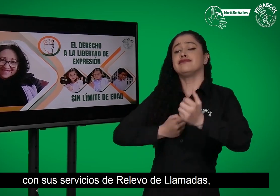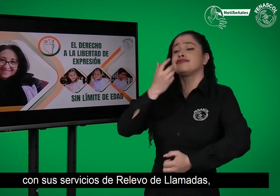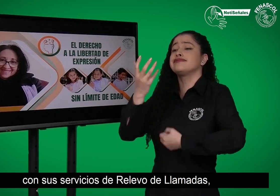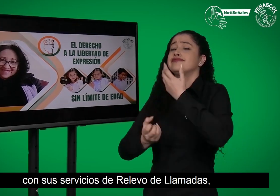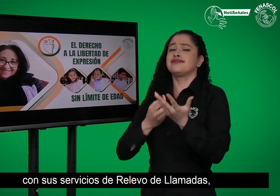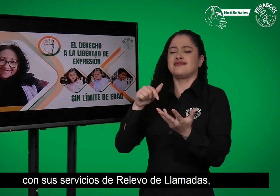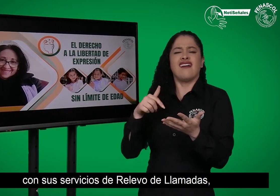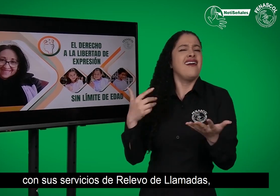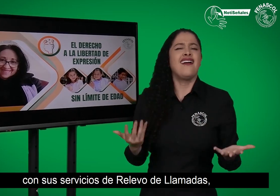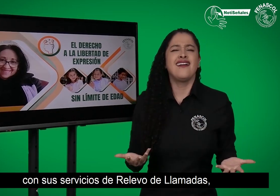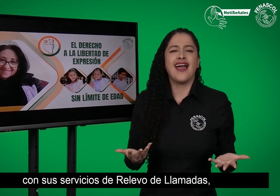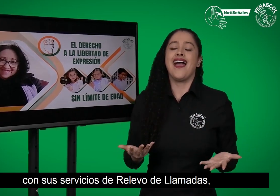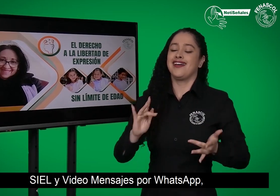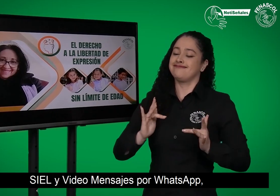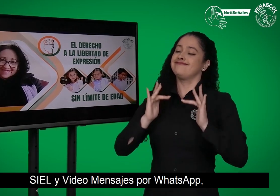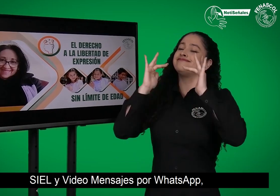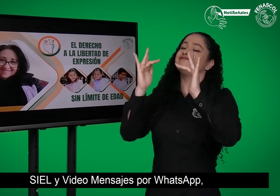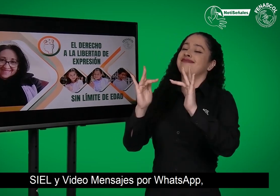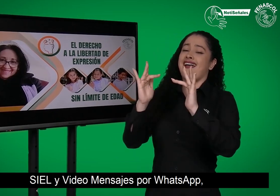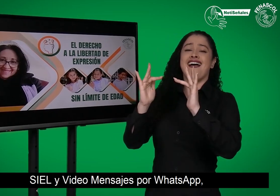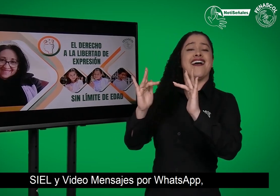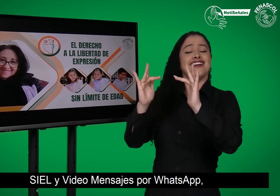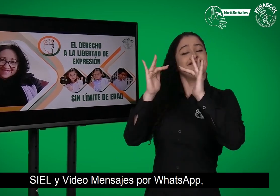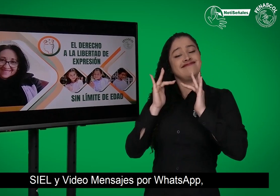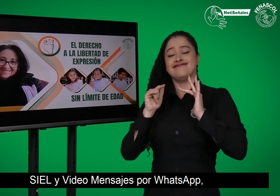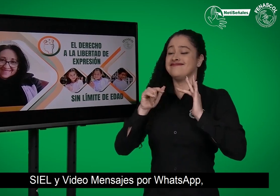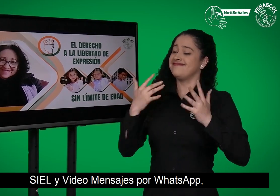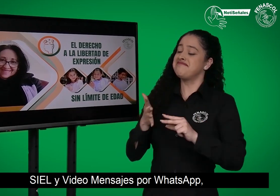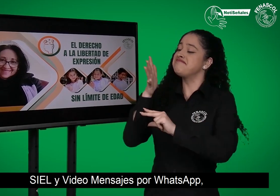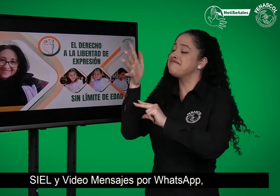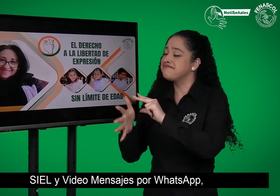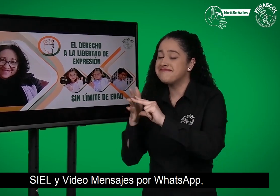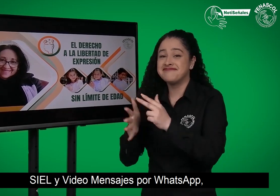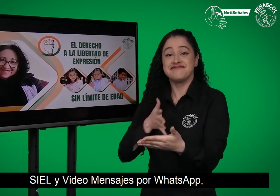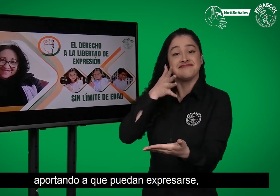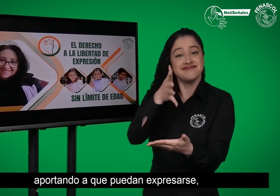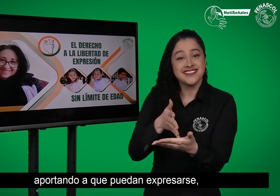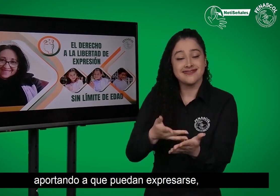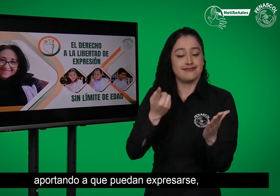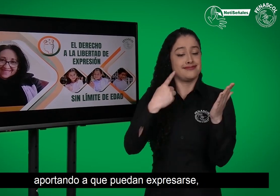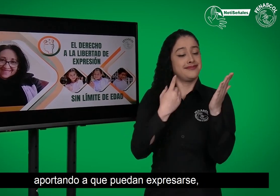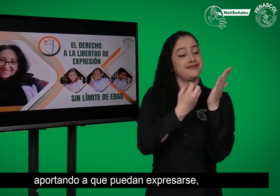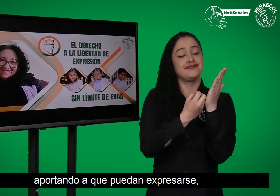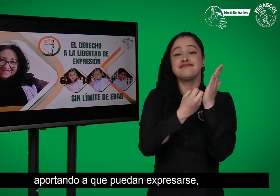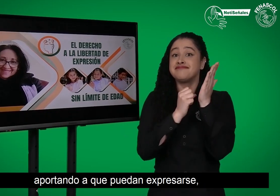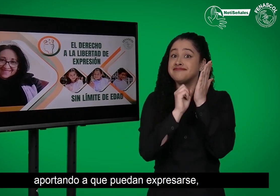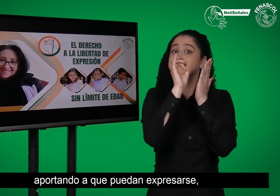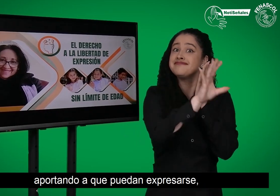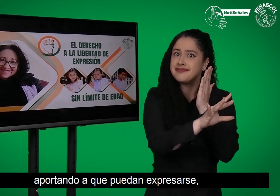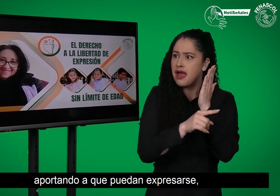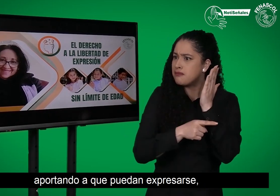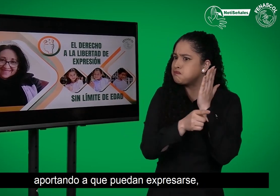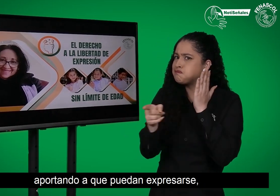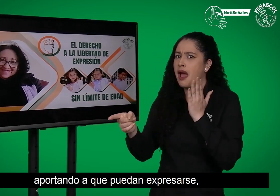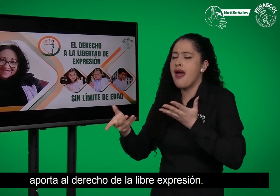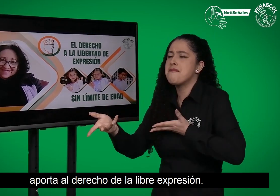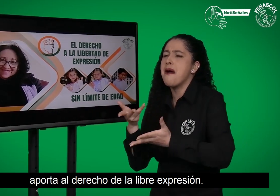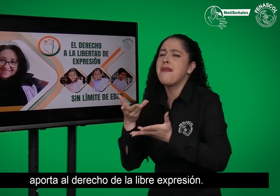de relevo de llamadas, Ciel y videomensajes por WhatsApp, aportando a que puedan expresarse. Aporta